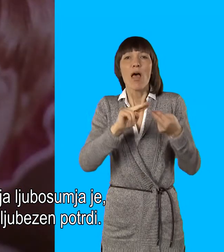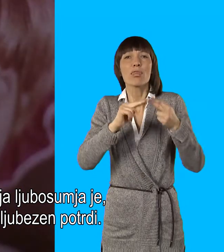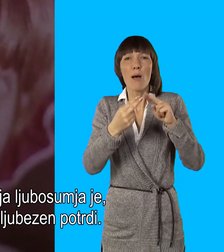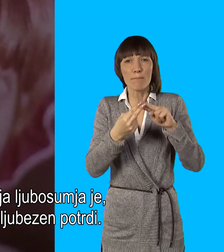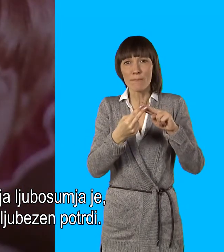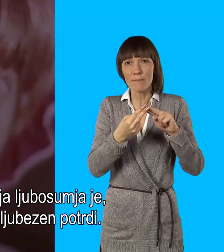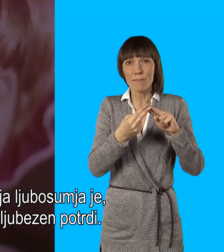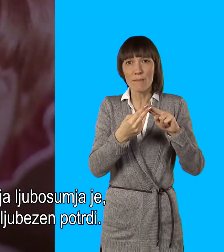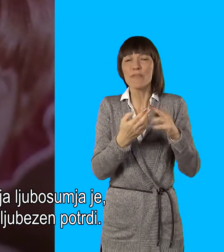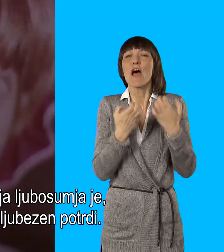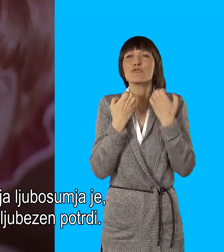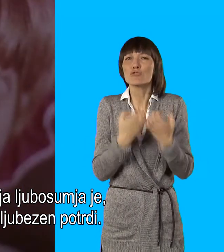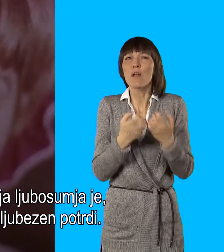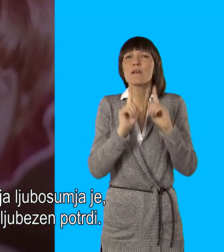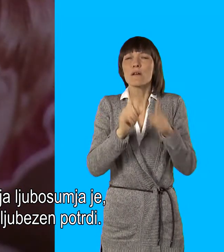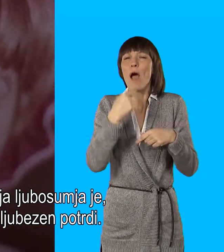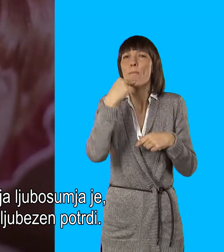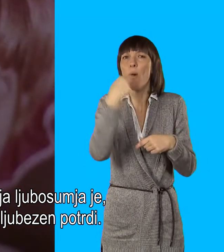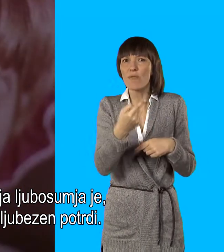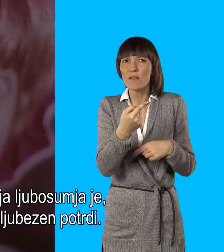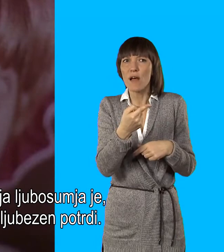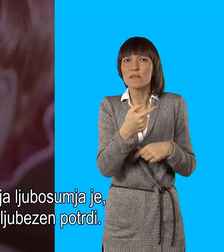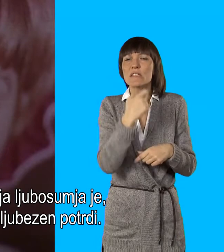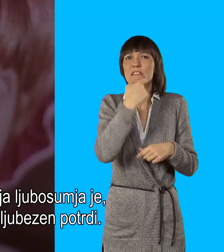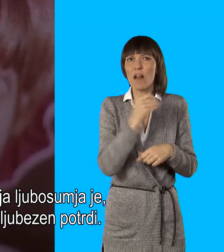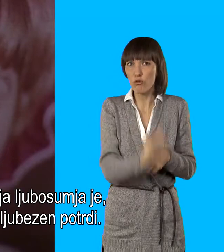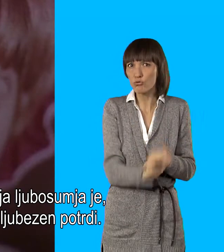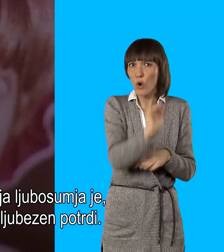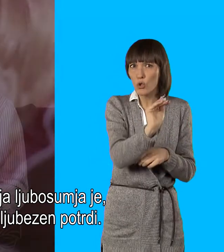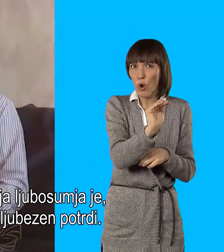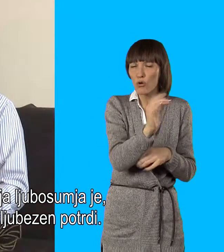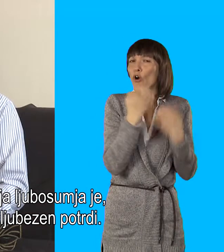ogrožena. Se pravi, kadar se pojavi neka tretja oseba, ki